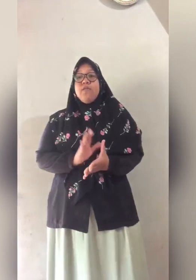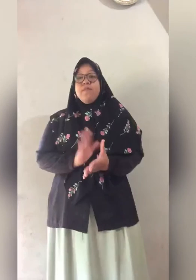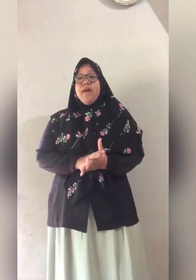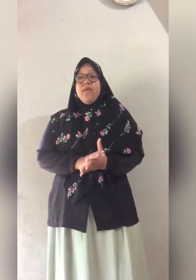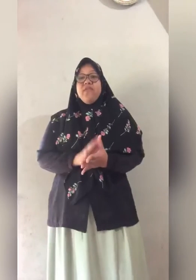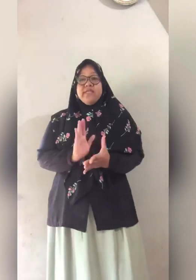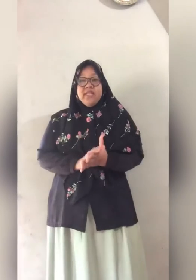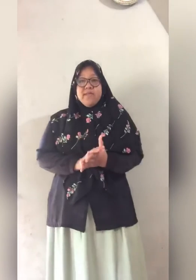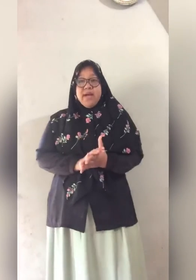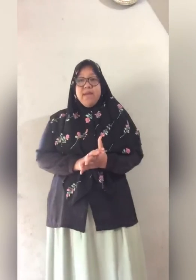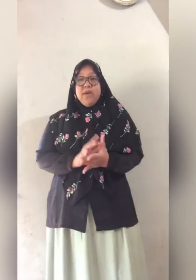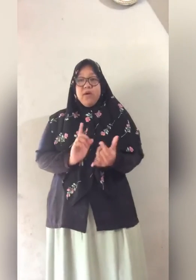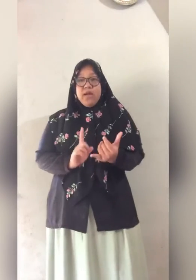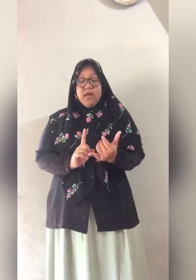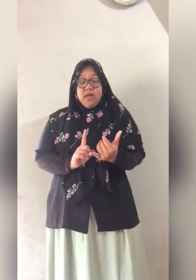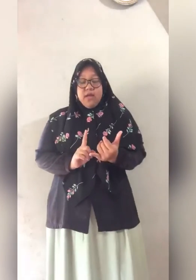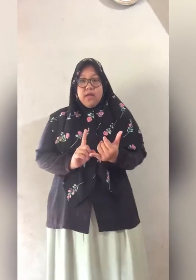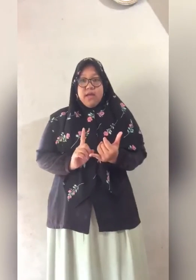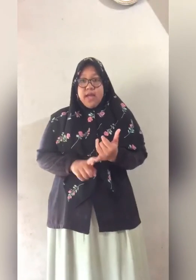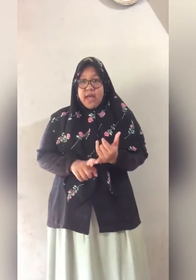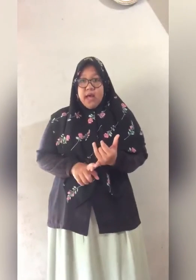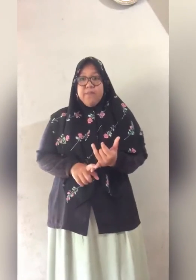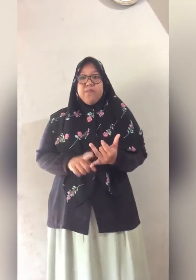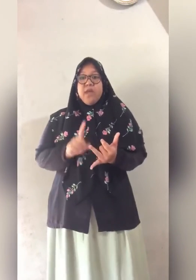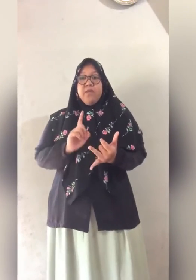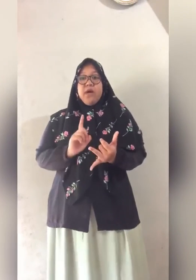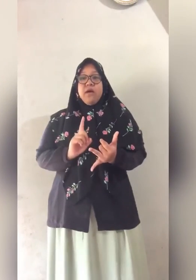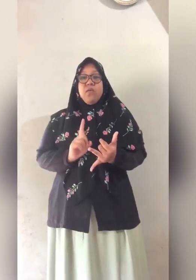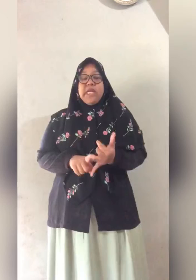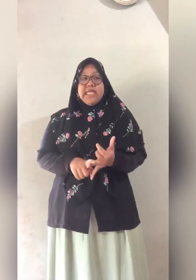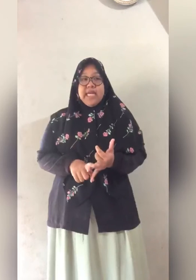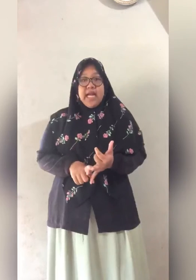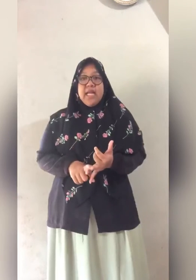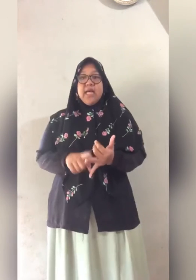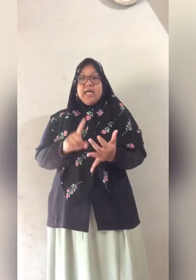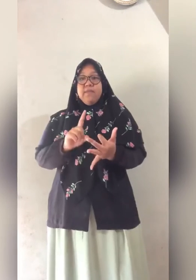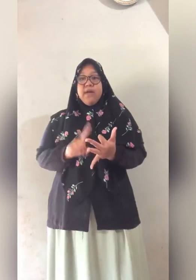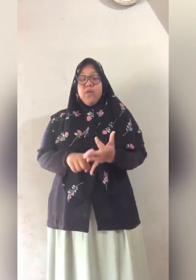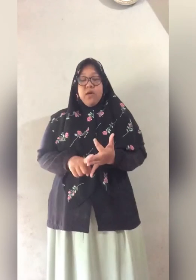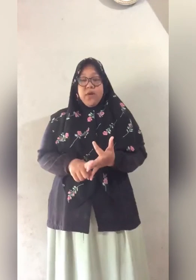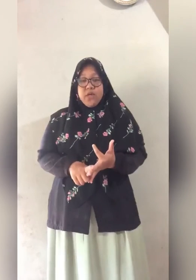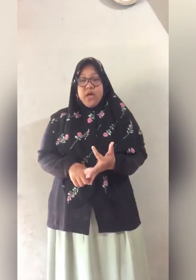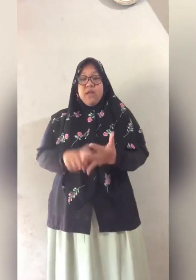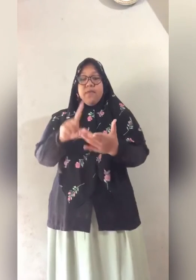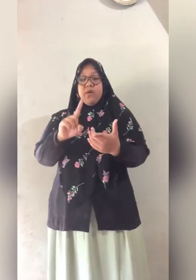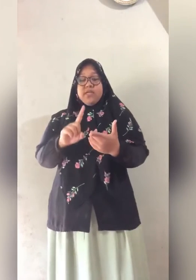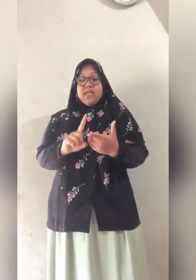umumnya berfungsi sebagai penguat daya, penguat sinyal, penguat operasional, penguat